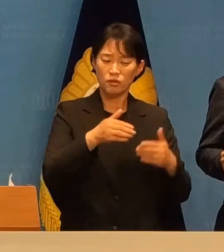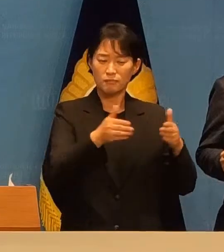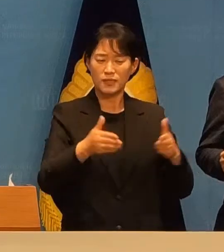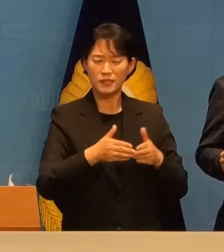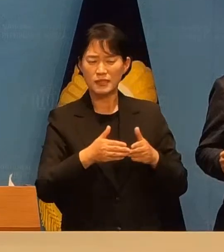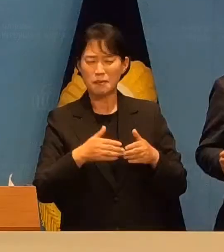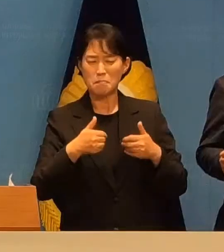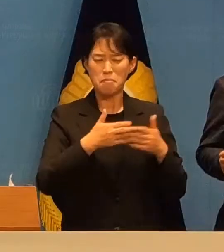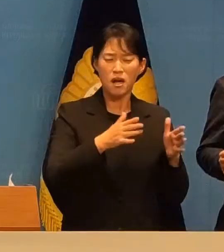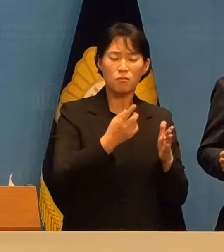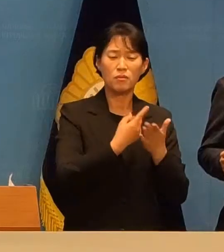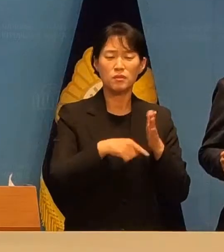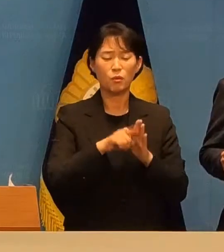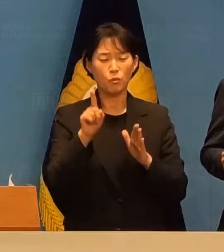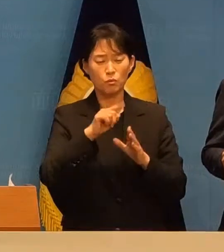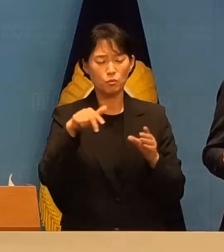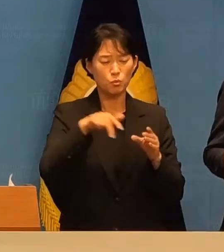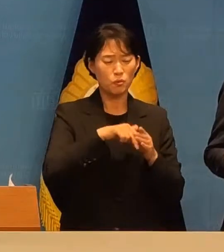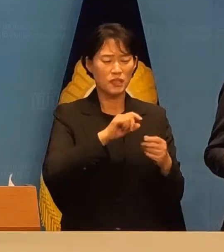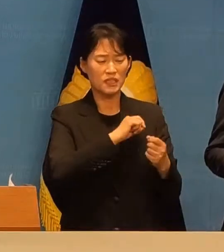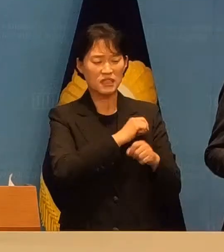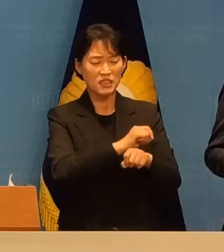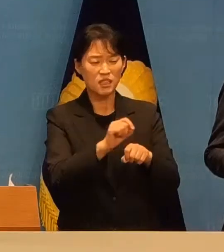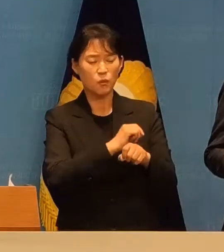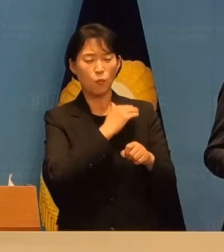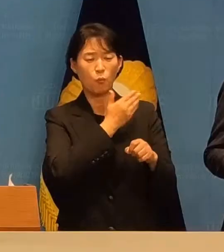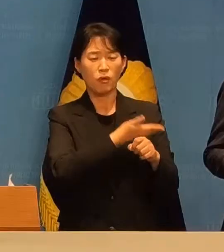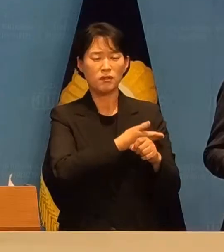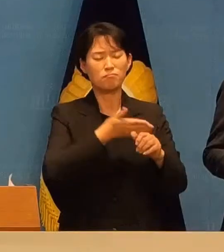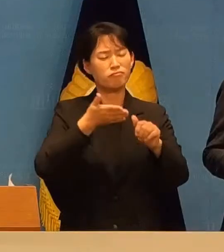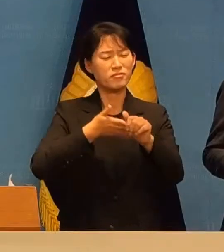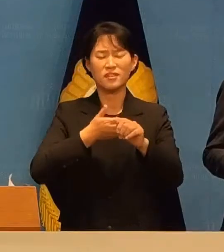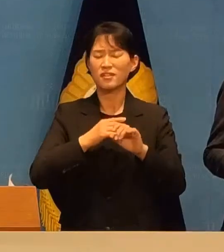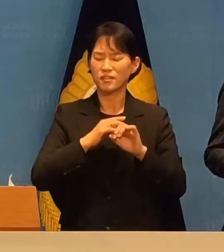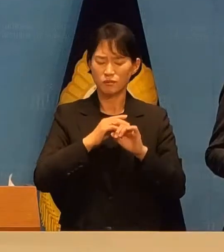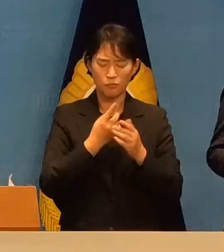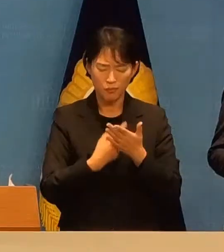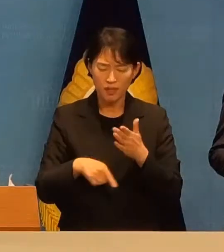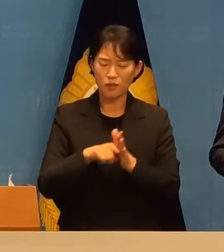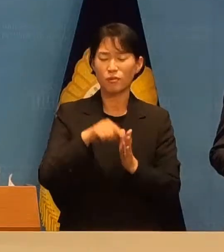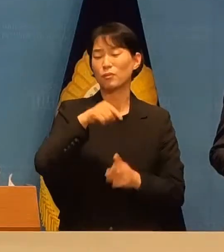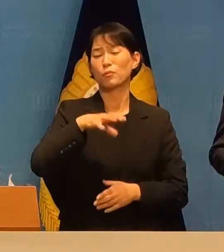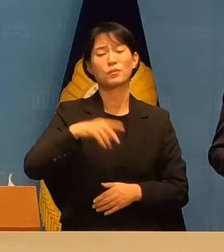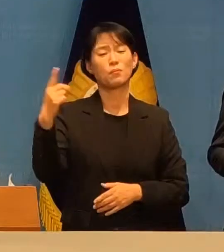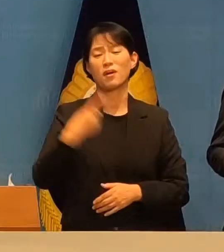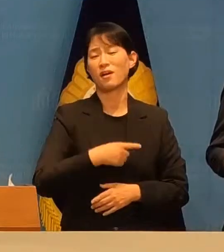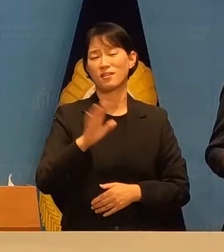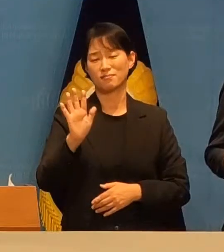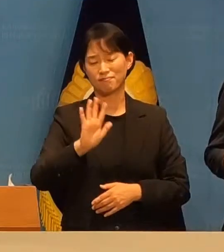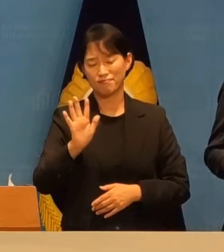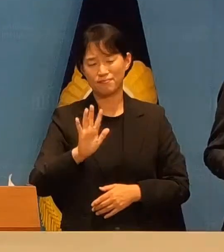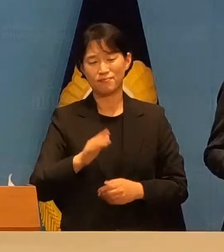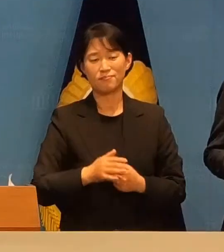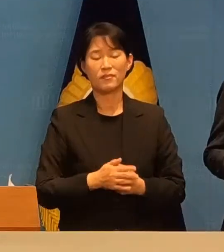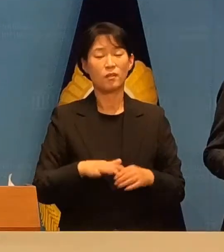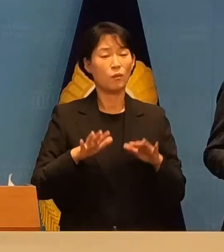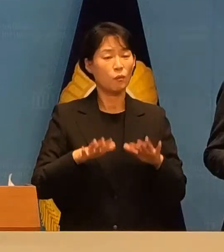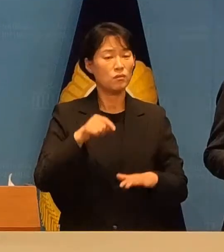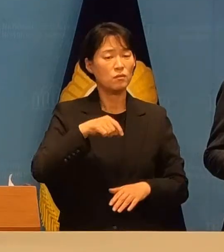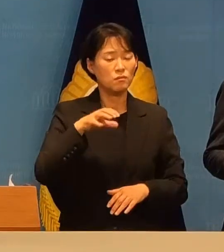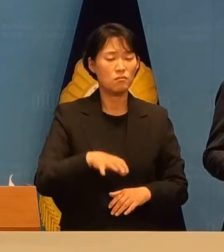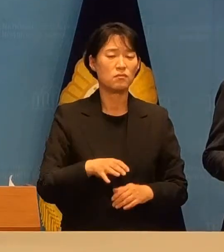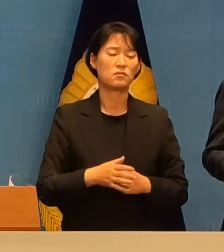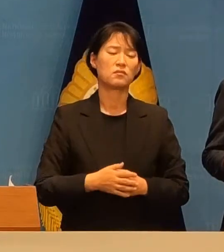위하여 어떤 종교의 특권을 요구하기 위해서 이 자리에 선 것이 아닙니다. 오늘 이